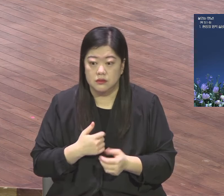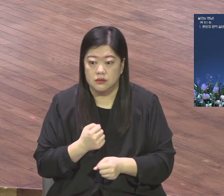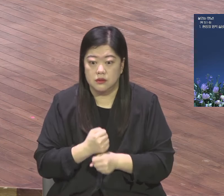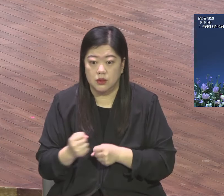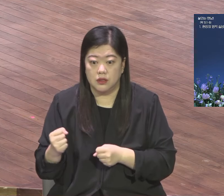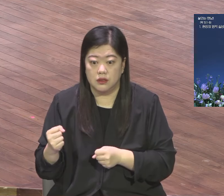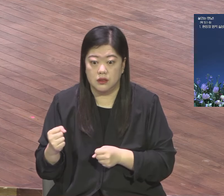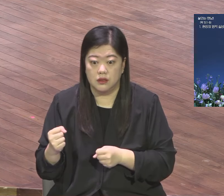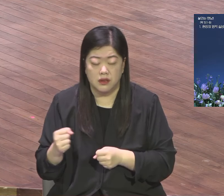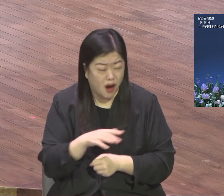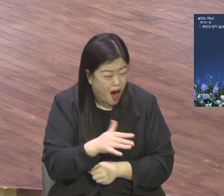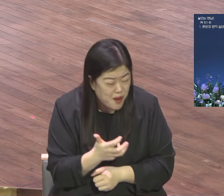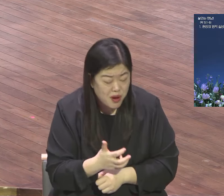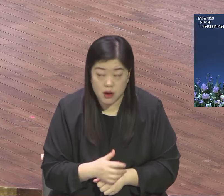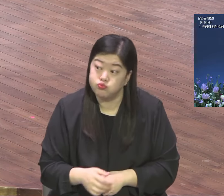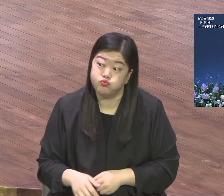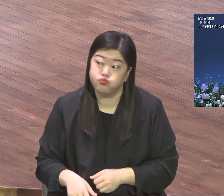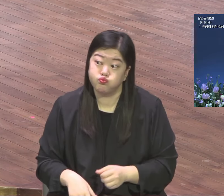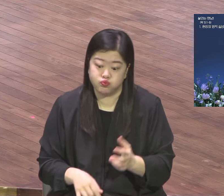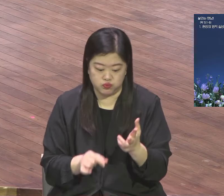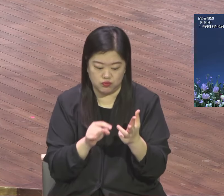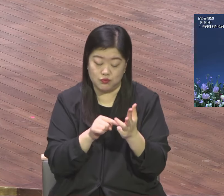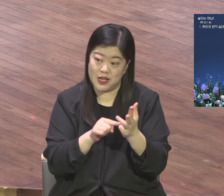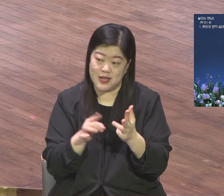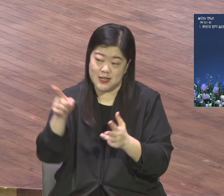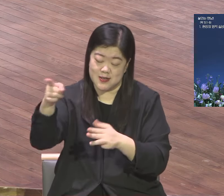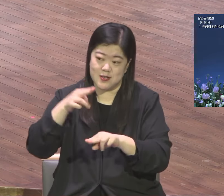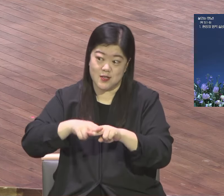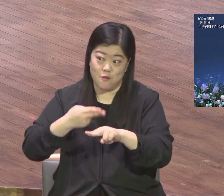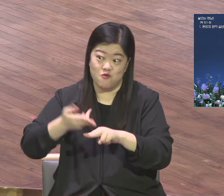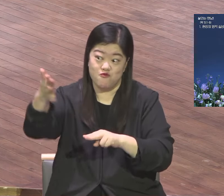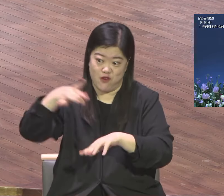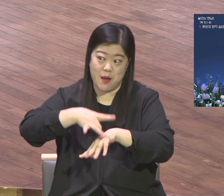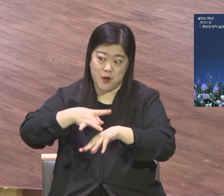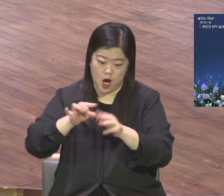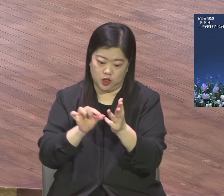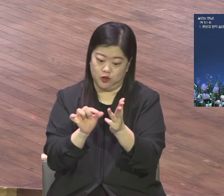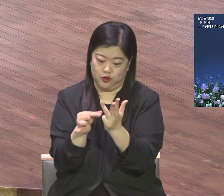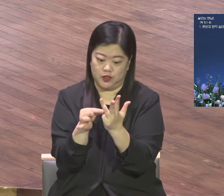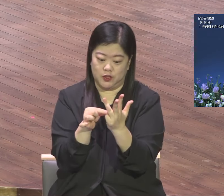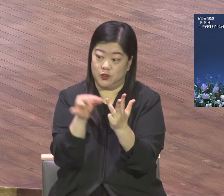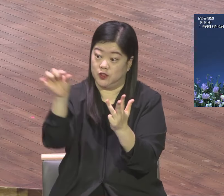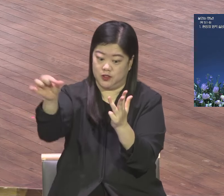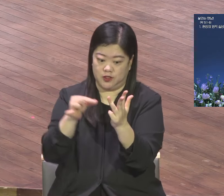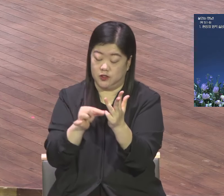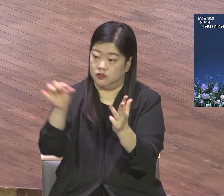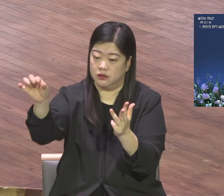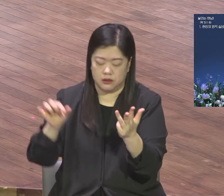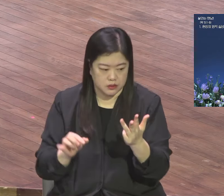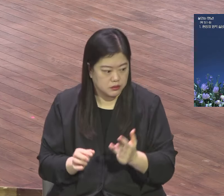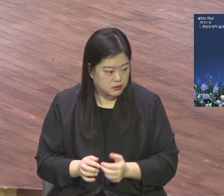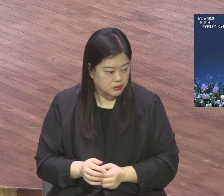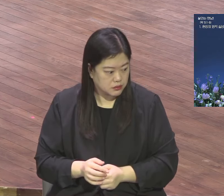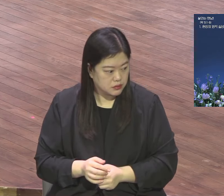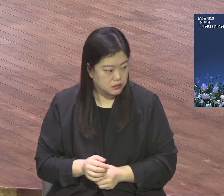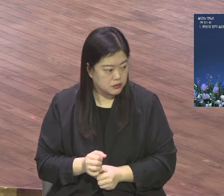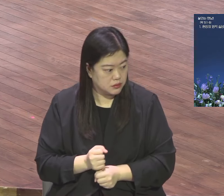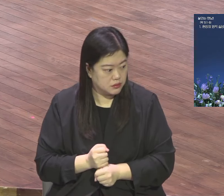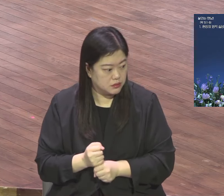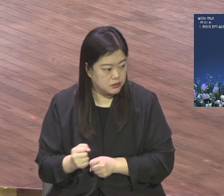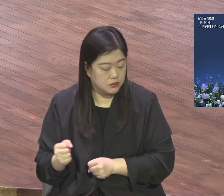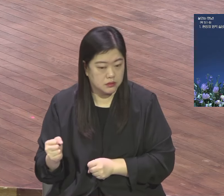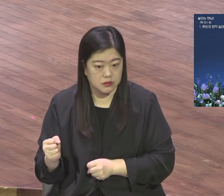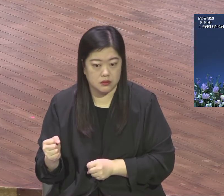아프지 않아요. 와 섬뜩하더라고. 이야 귀신 들리면 저렇게 몸을 자기 몸을 상하게 해도 아픈 줄을 모르는